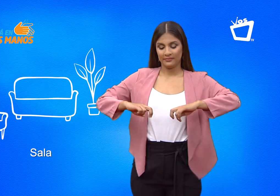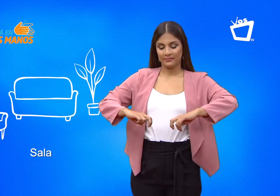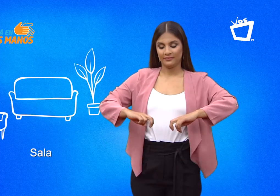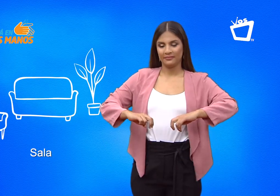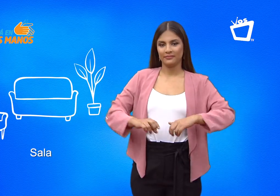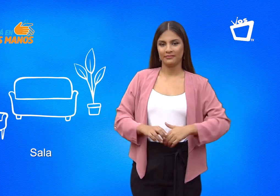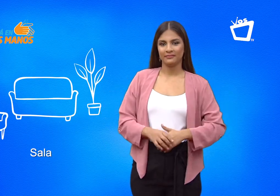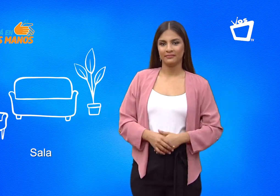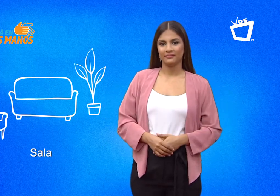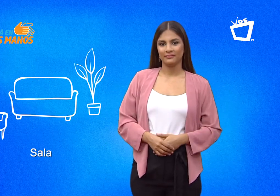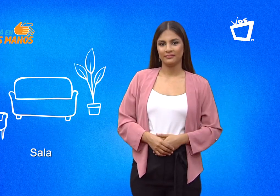Sala.